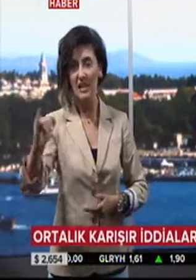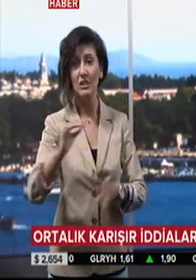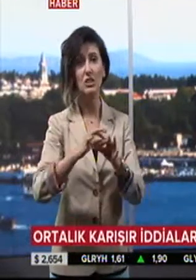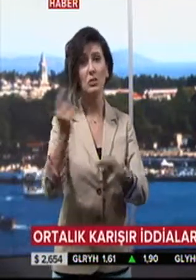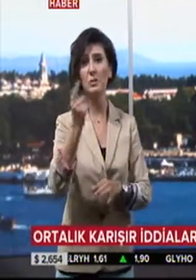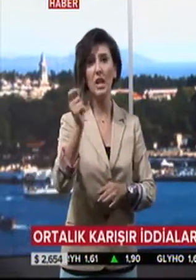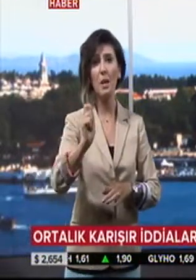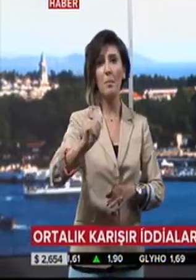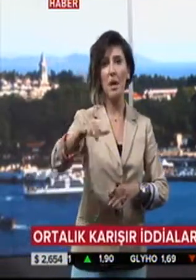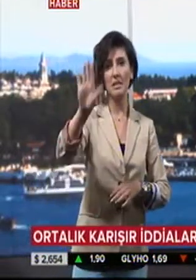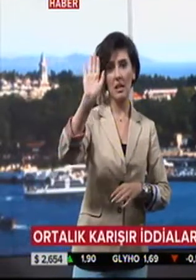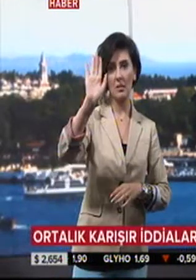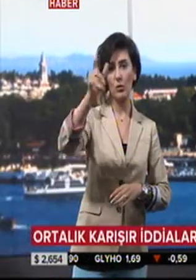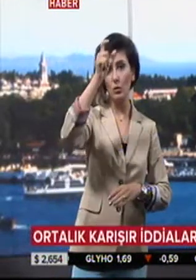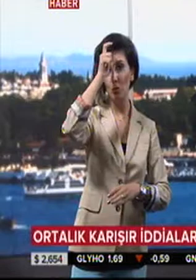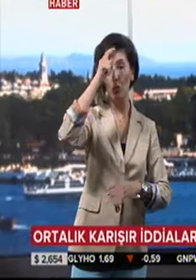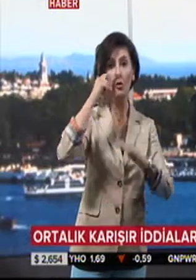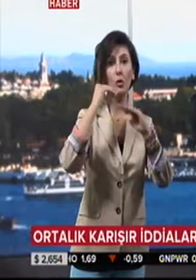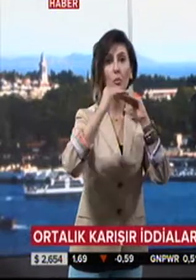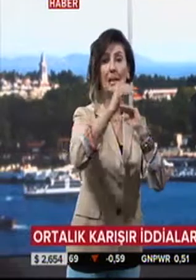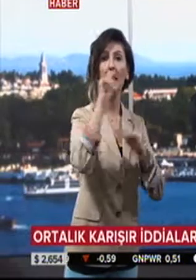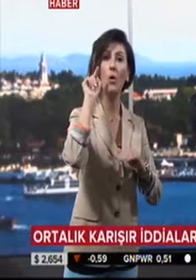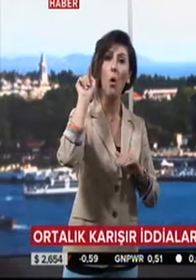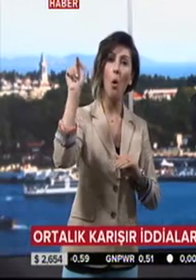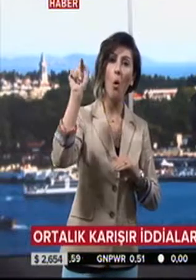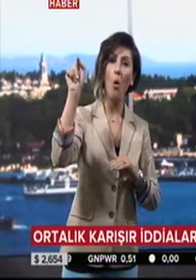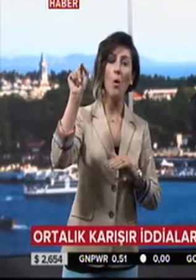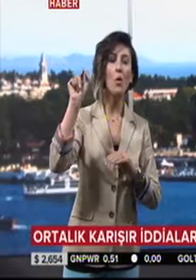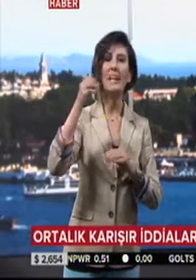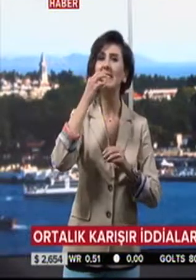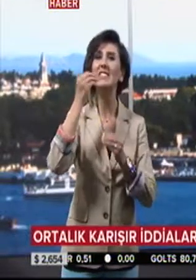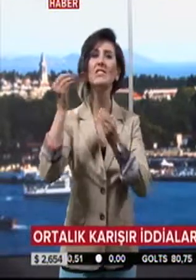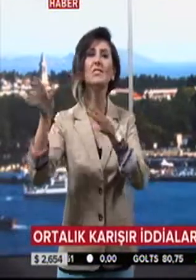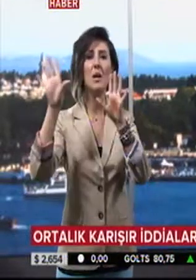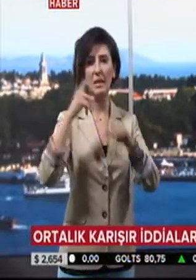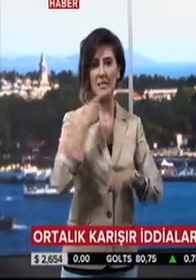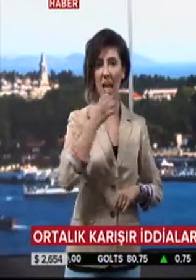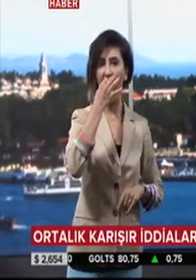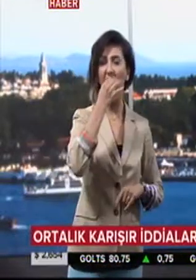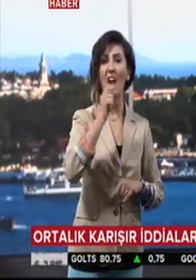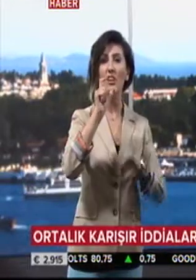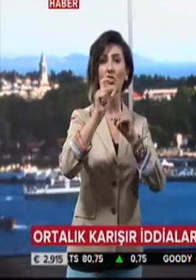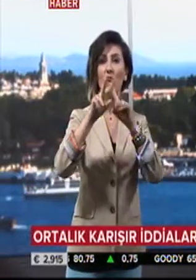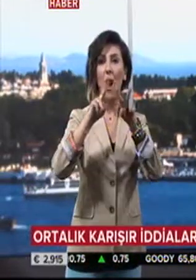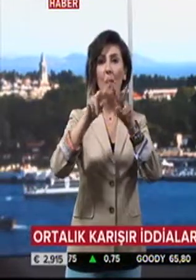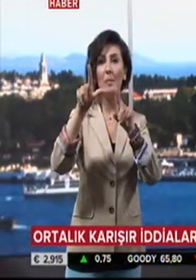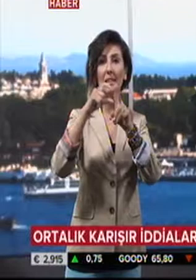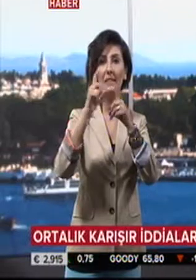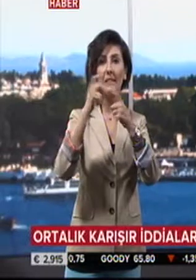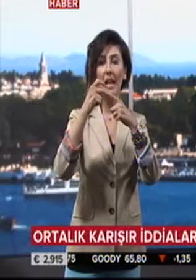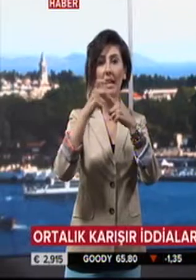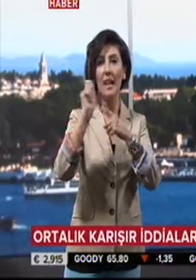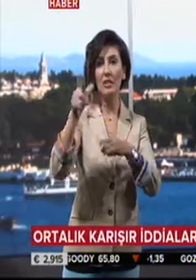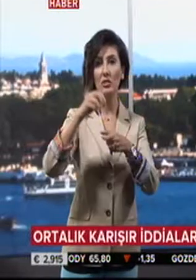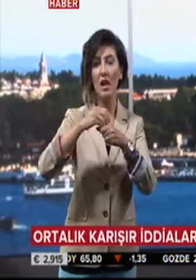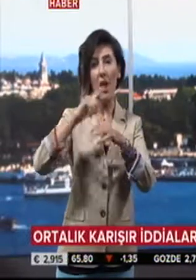ve hiçbir şey yapamazlar. Türk milleti onlara papuç bırakmaz, dedi. Ankara'nın Çamlıdere ilçesinde